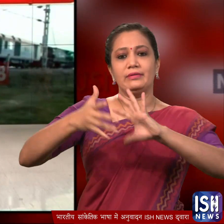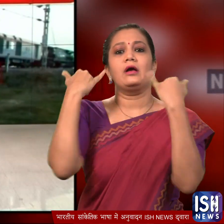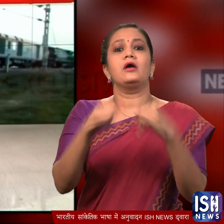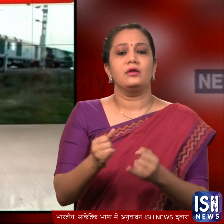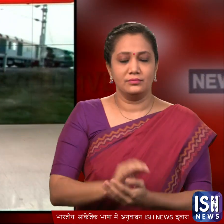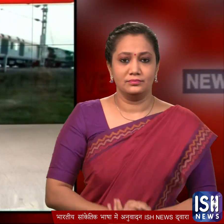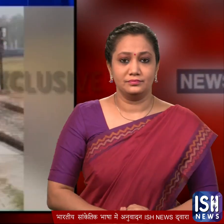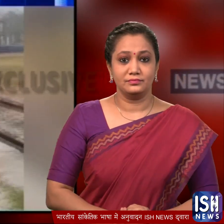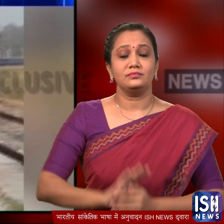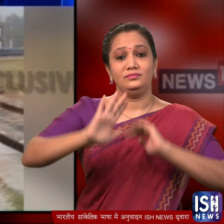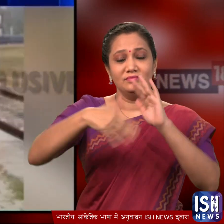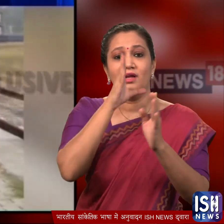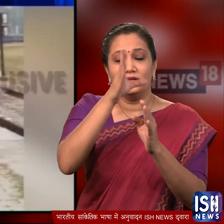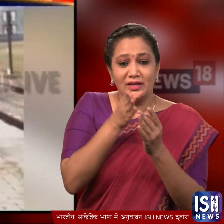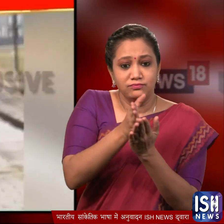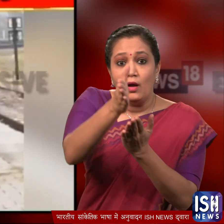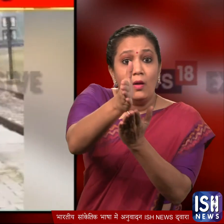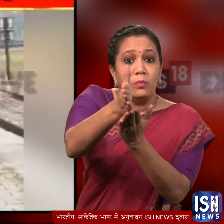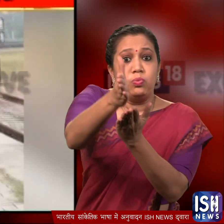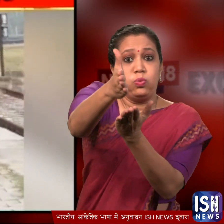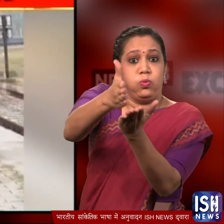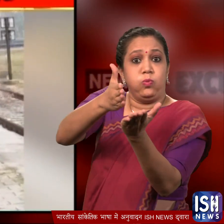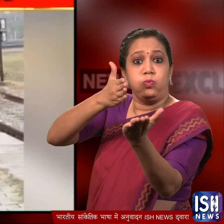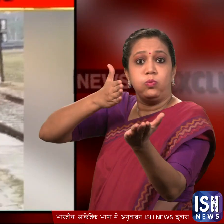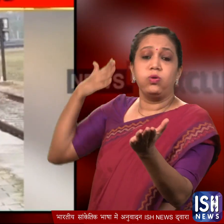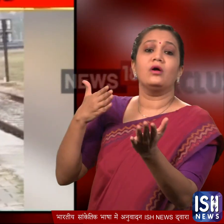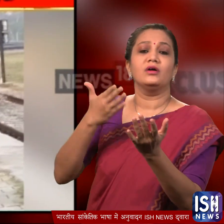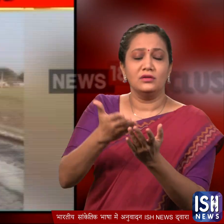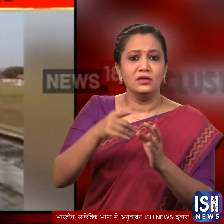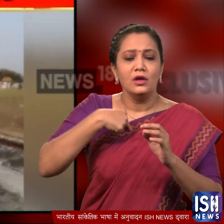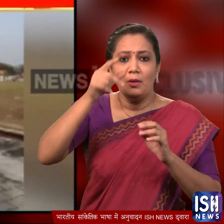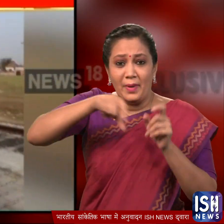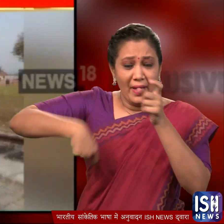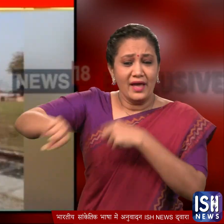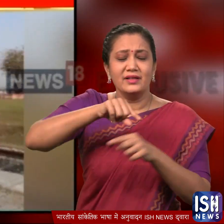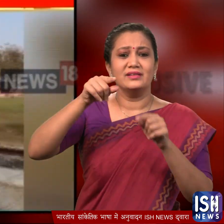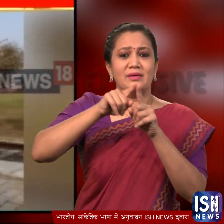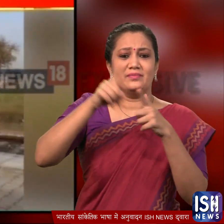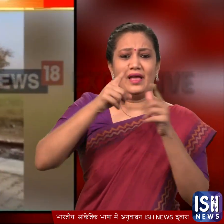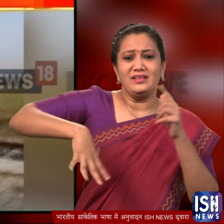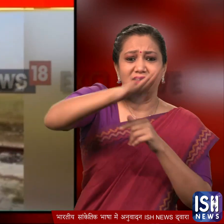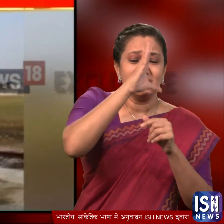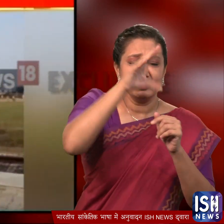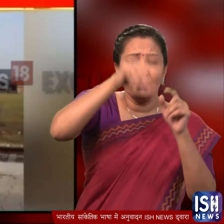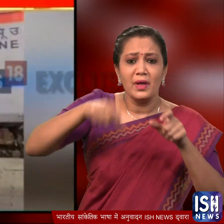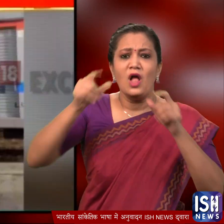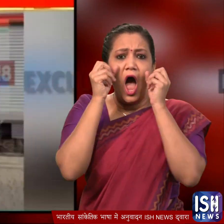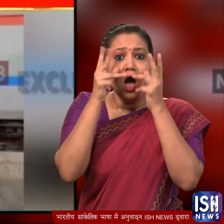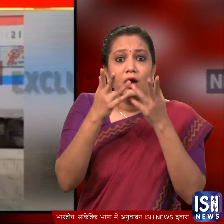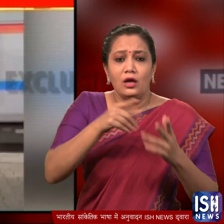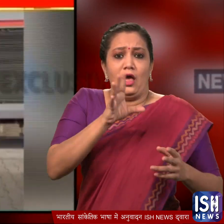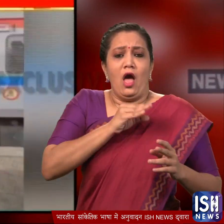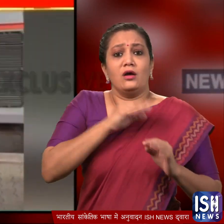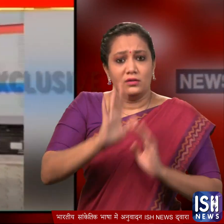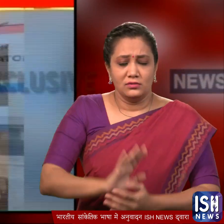में खराबी आ गई थी, जिसके बाद ट्रेन पटरियों पर उल्टा दौड़ने लगी, जिसे ऐसा दौड़ता देखकर चकरपुर रेलवे स्टेशन पर मौजूद कुछ लोग